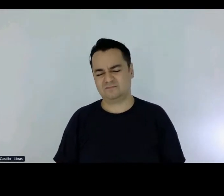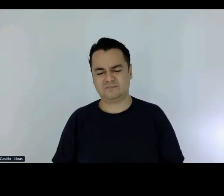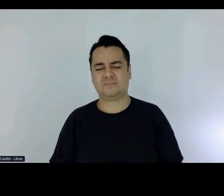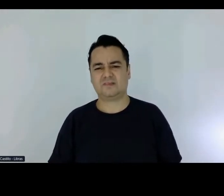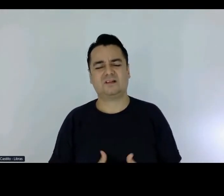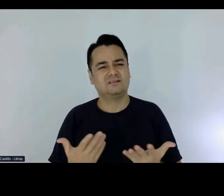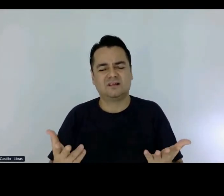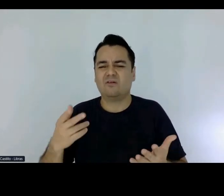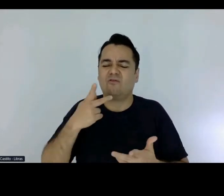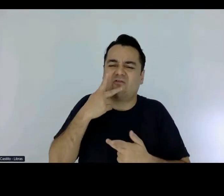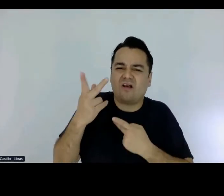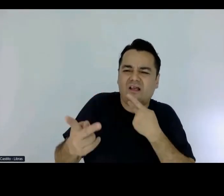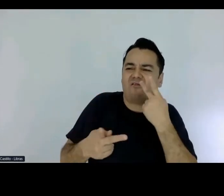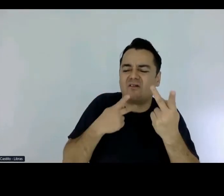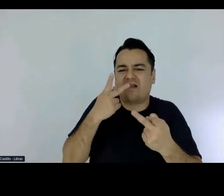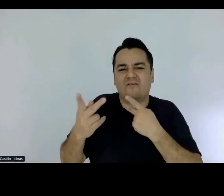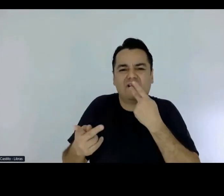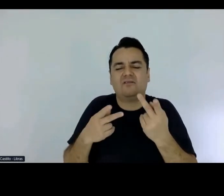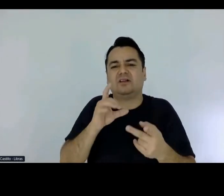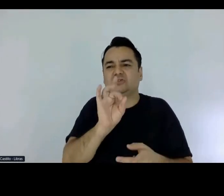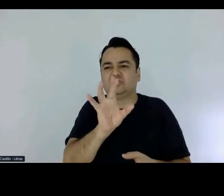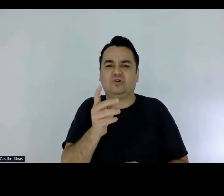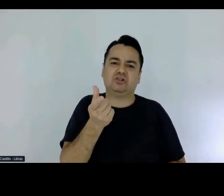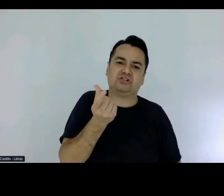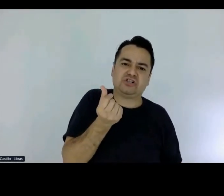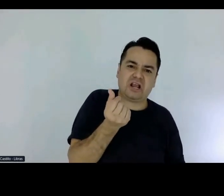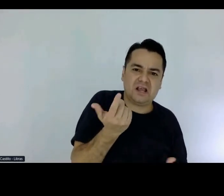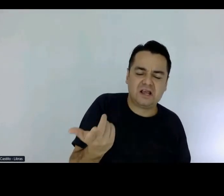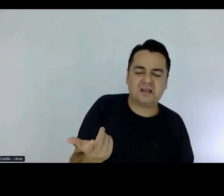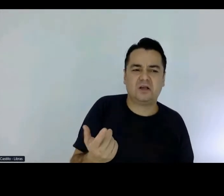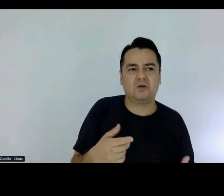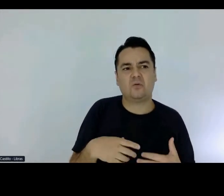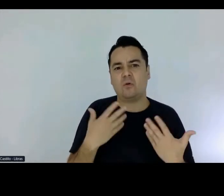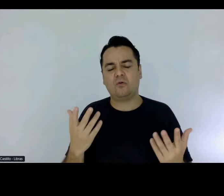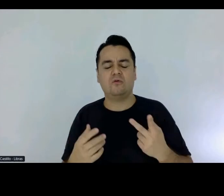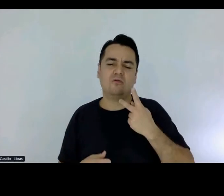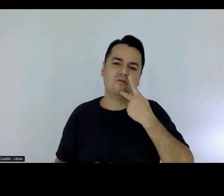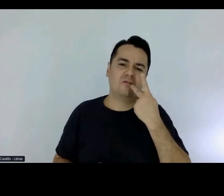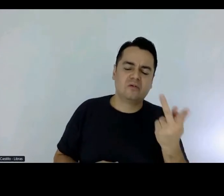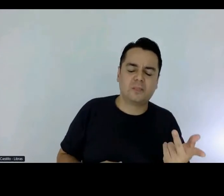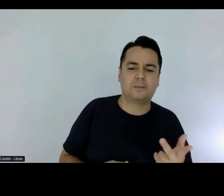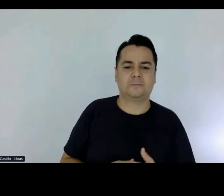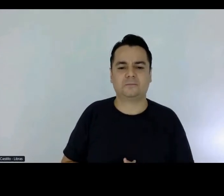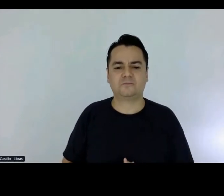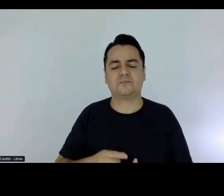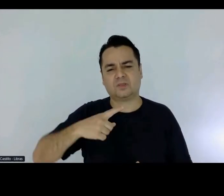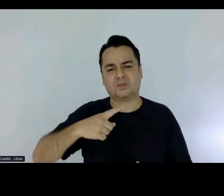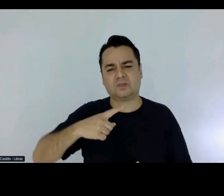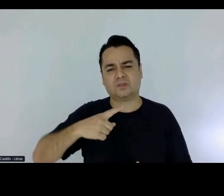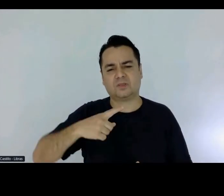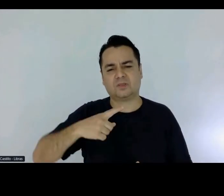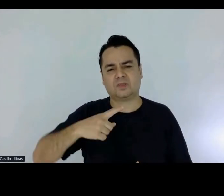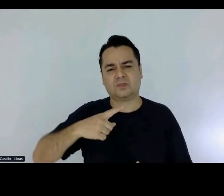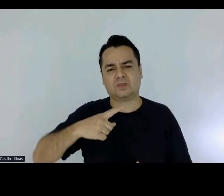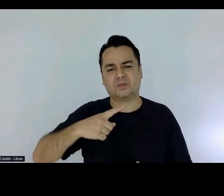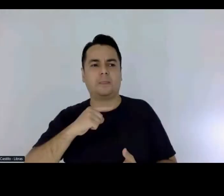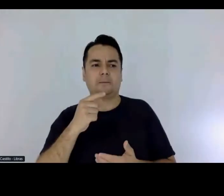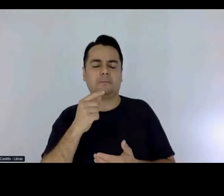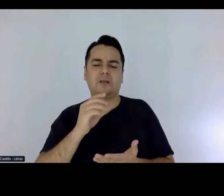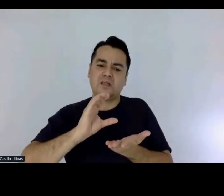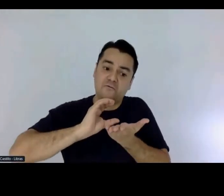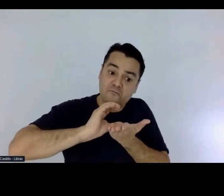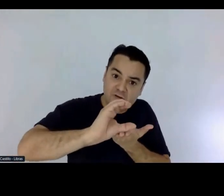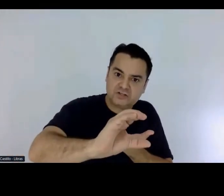falar sobre o nosso poder aquisitivo, não adianta falar sobre o quanto nós temos para investir, o que